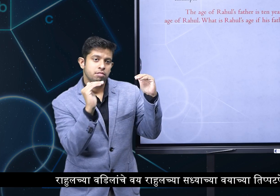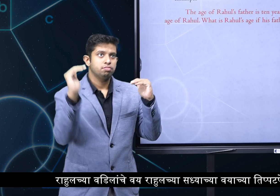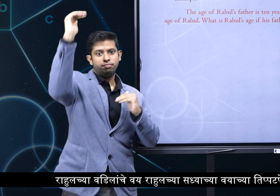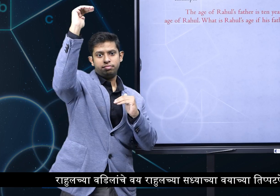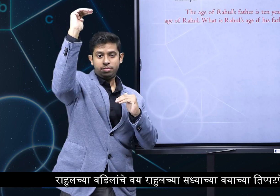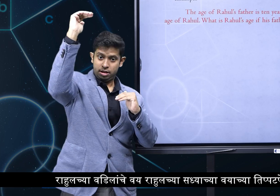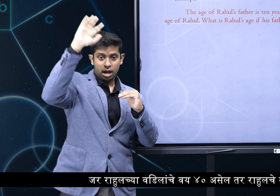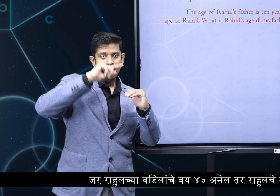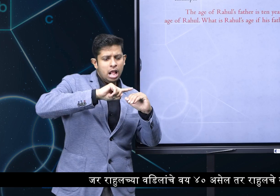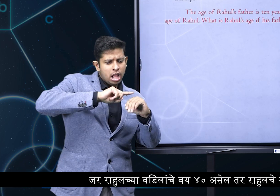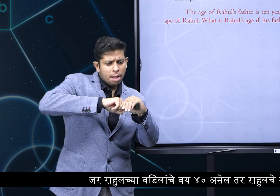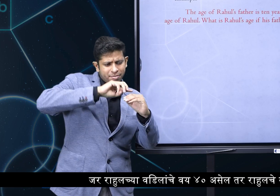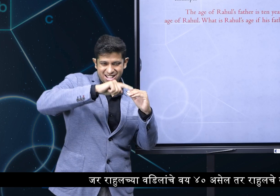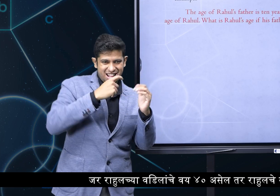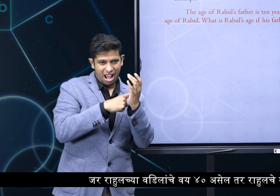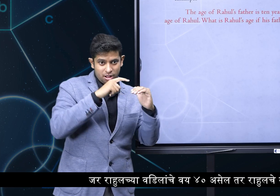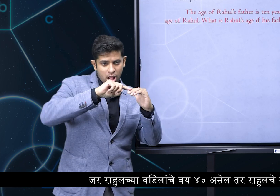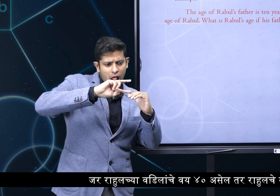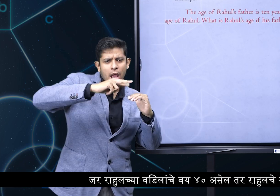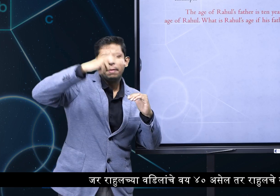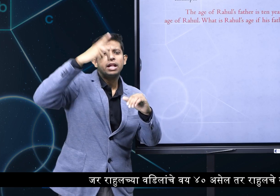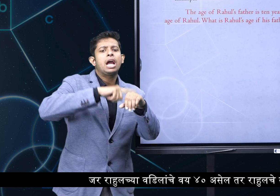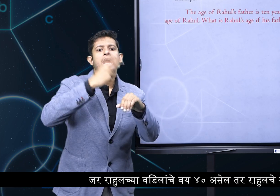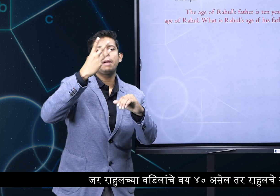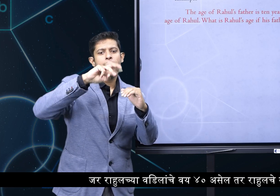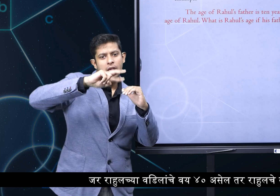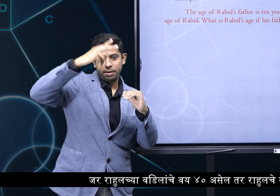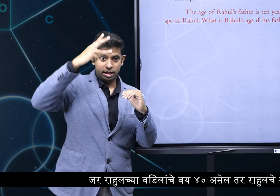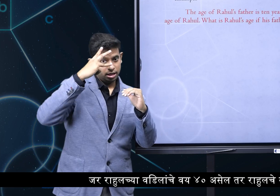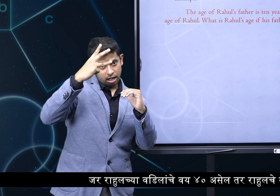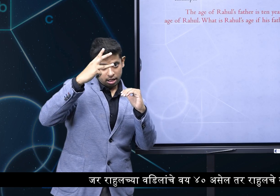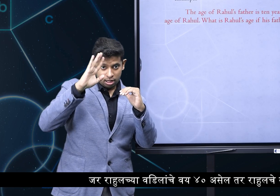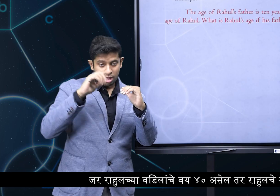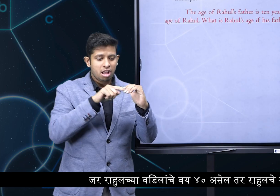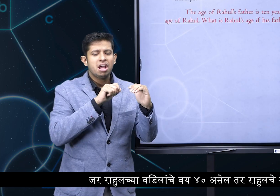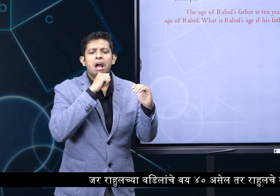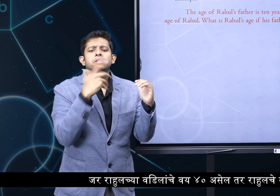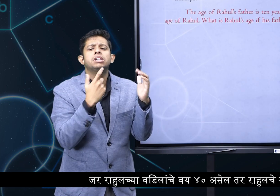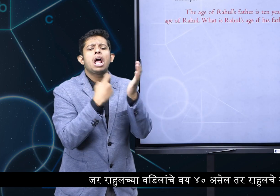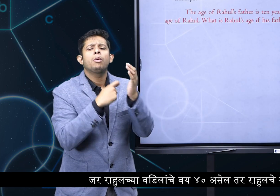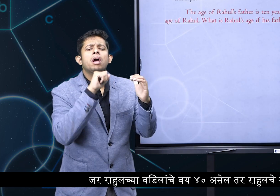मोठे आहे. जर राहुलच्या वडिलांचे वय 40 असेल तर राहुलाचे वय किती असेल?